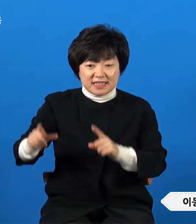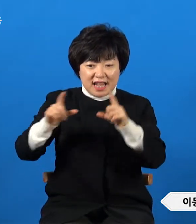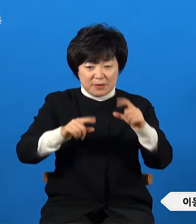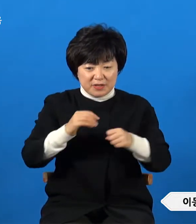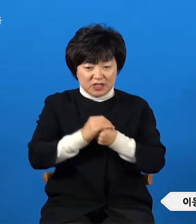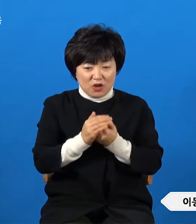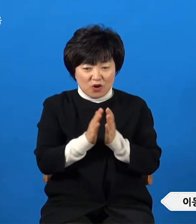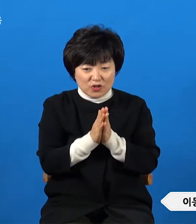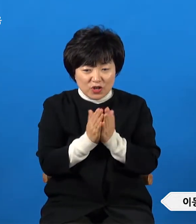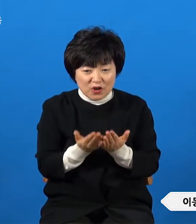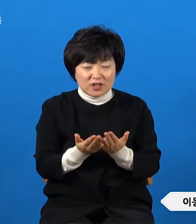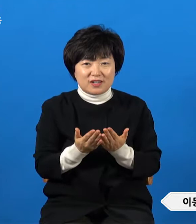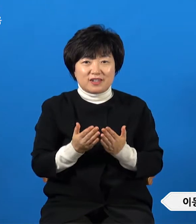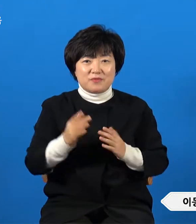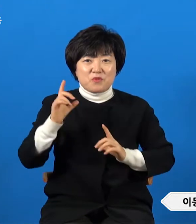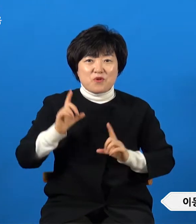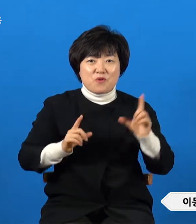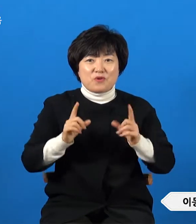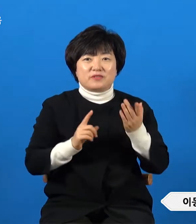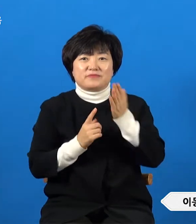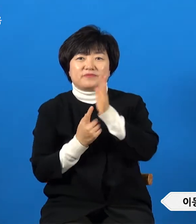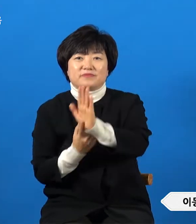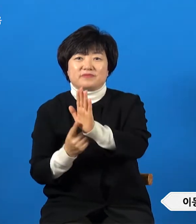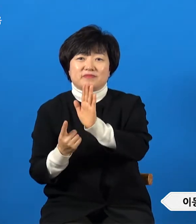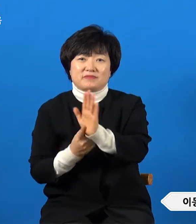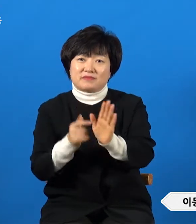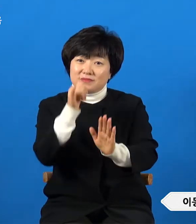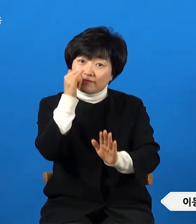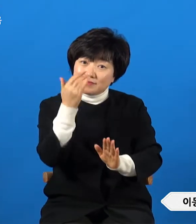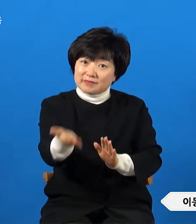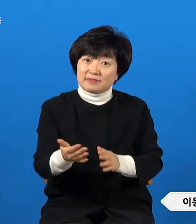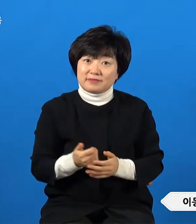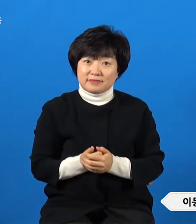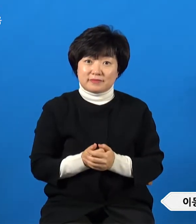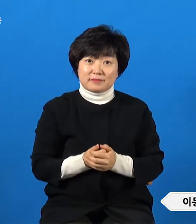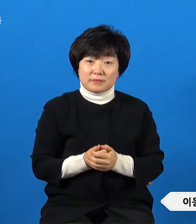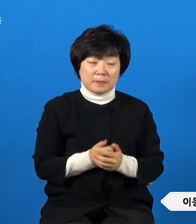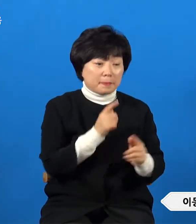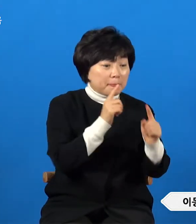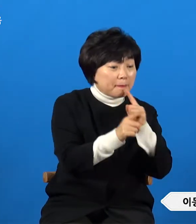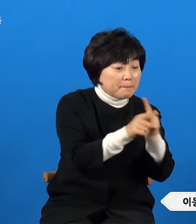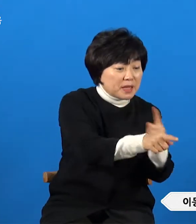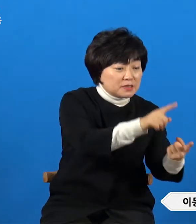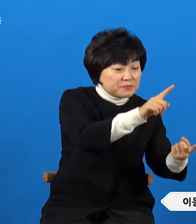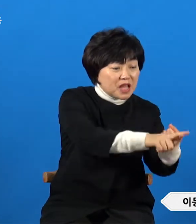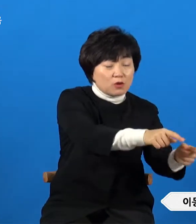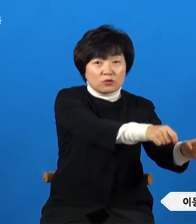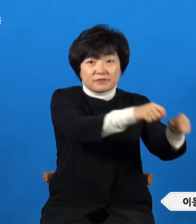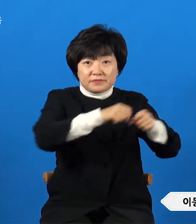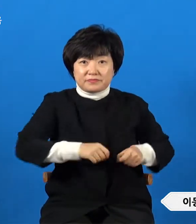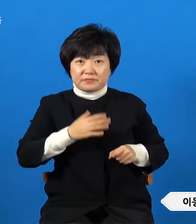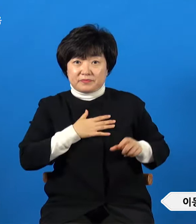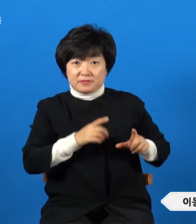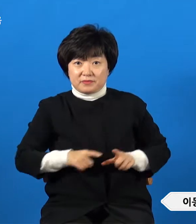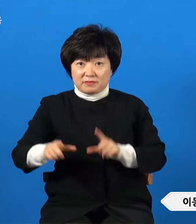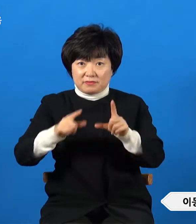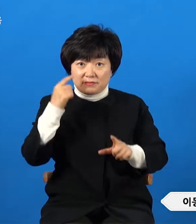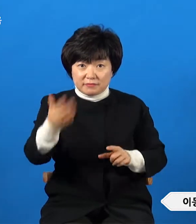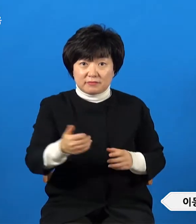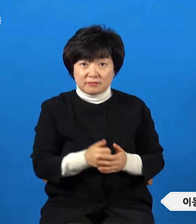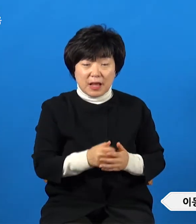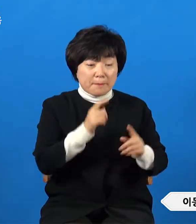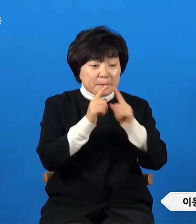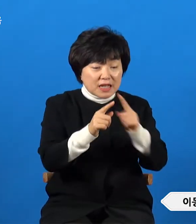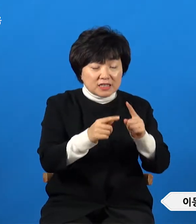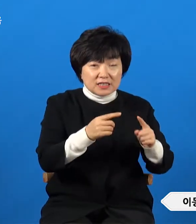번역하고 있습니까? 이 말씀이 우리의 삶으로 옮겨지고 있습니까? 이 말씀이 우리를 지배하고 있습니까? 이